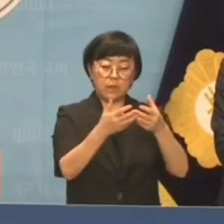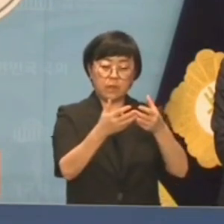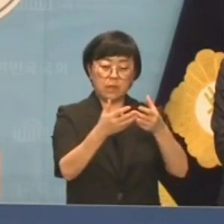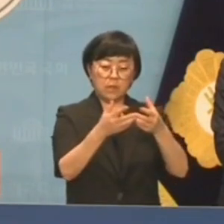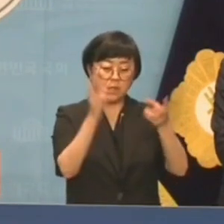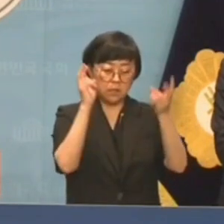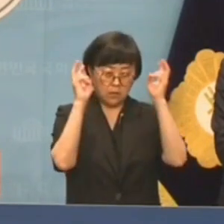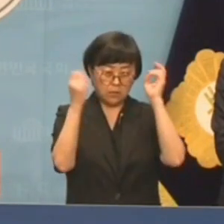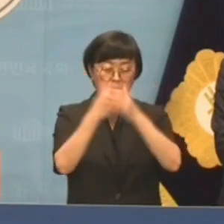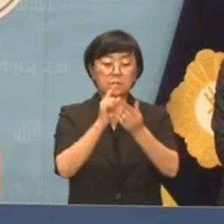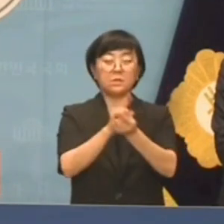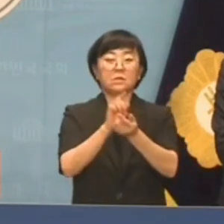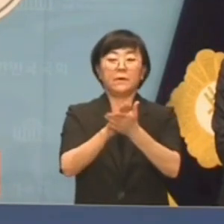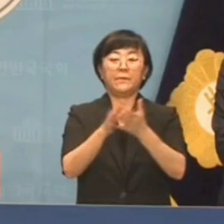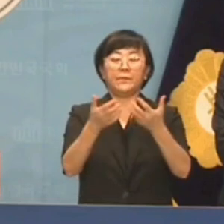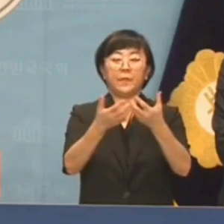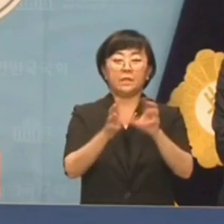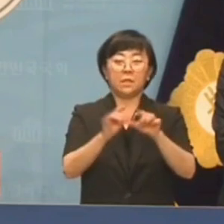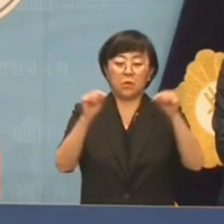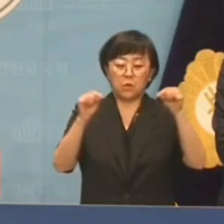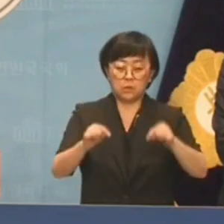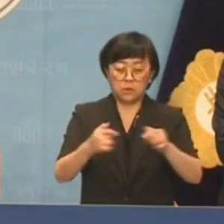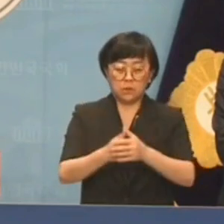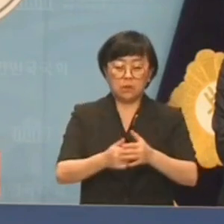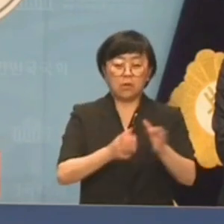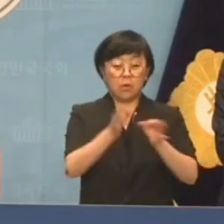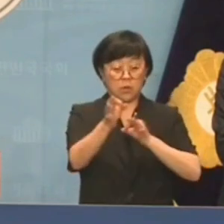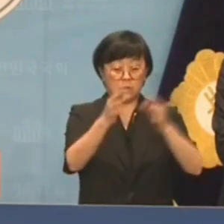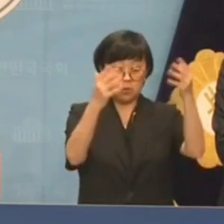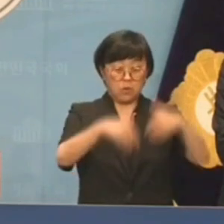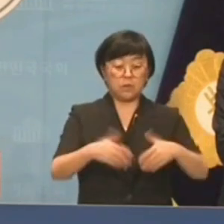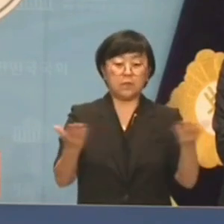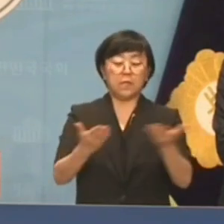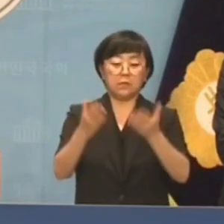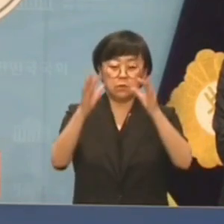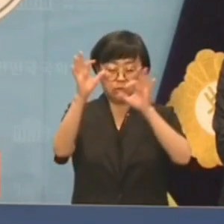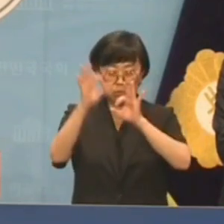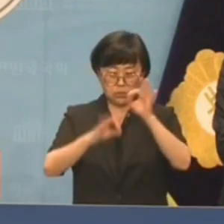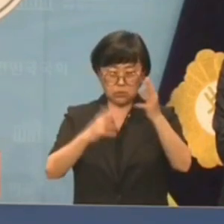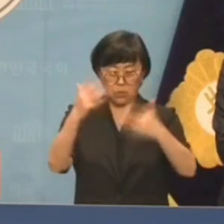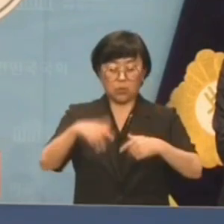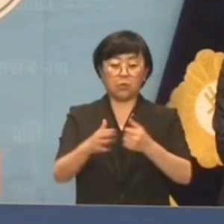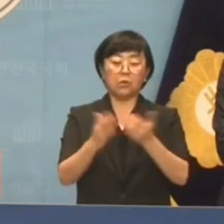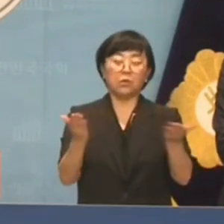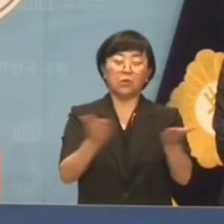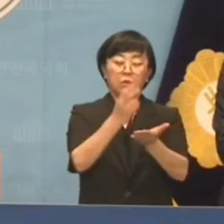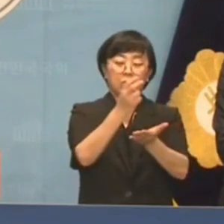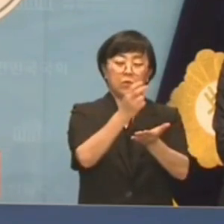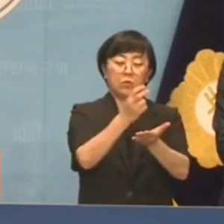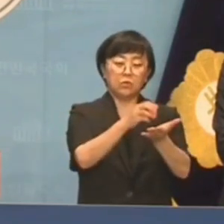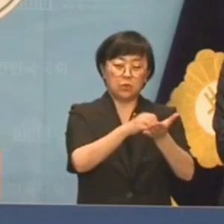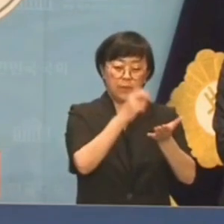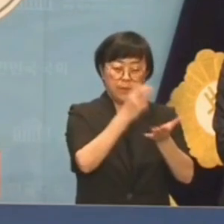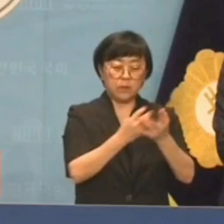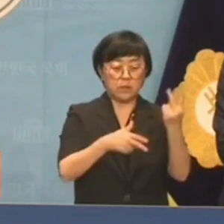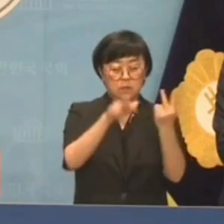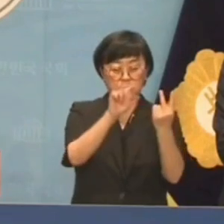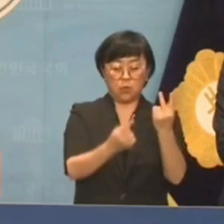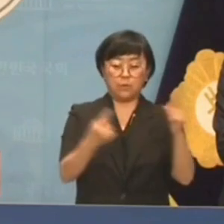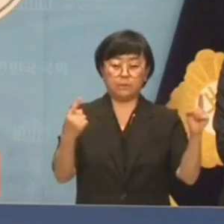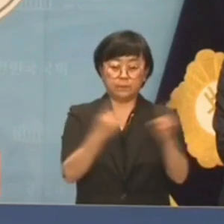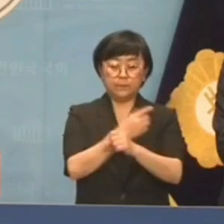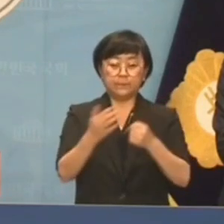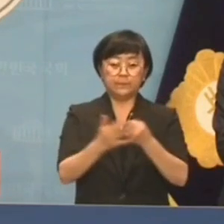플랫폼 기업과 직접 단체 교섭을 통해 거래 조건, 작업 조건을 개선할 수 있도록 노동조합법 제2조 개정을 통해